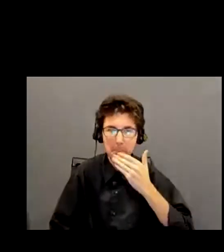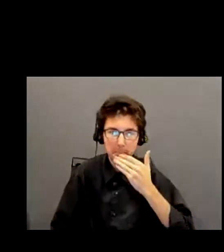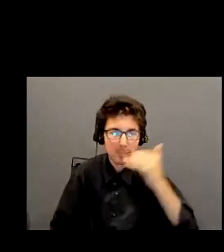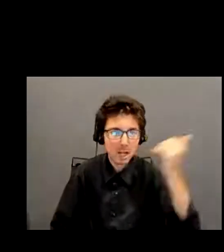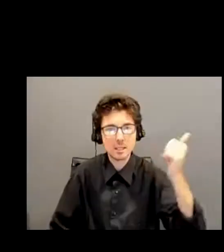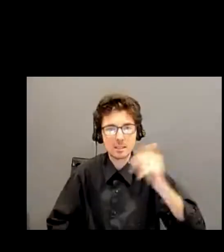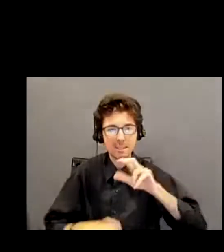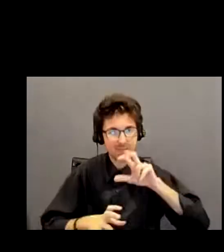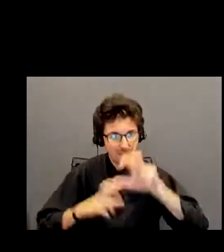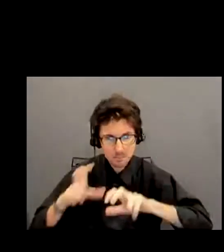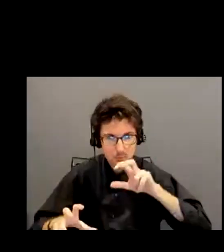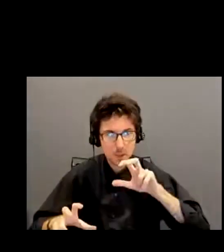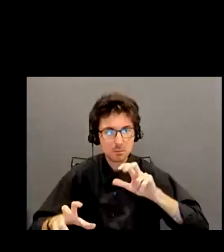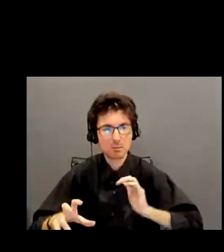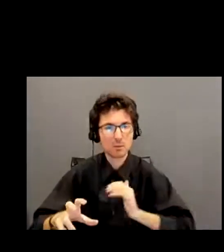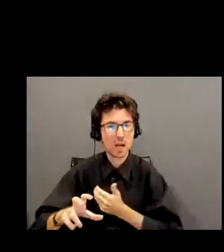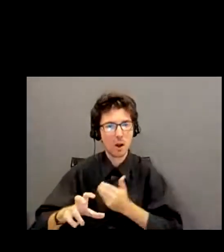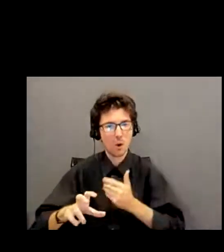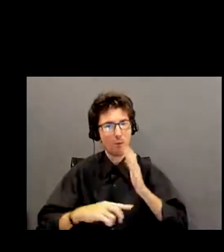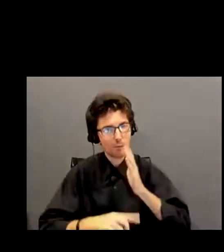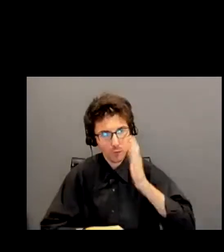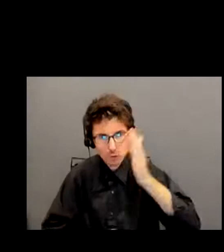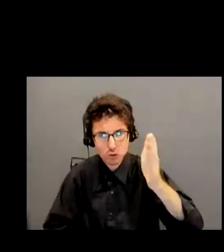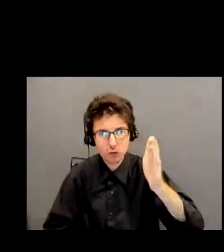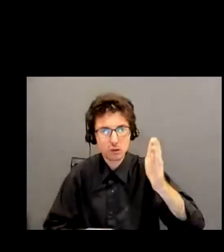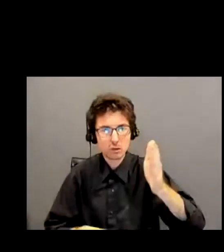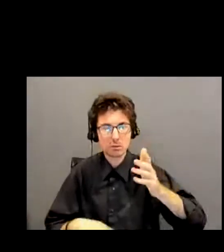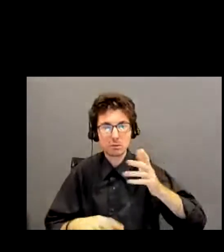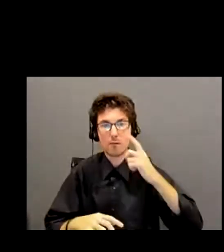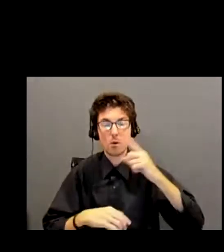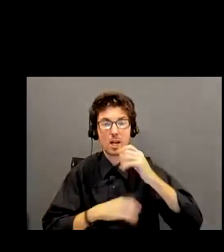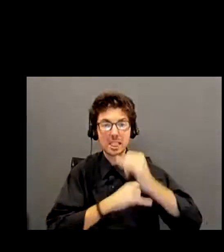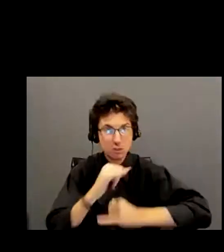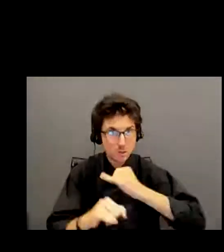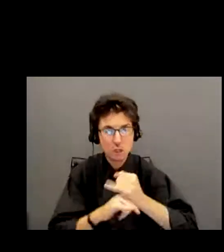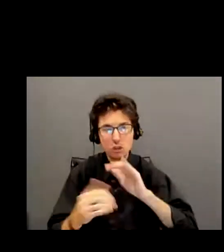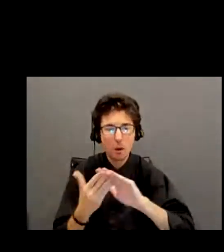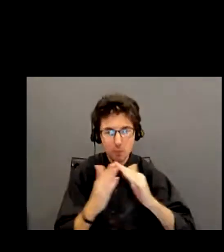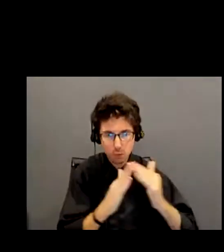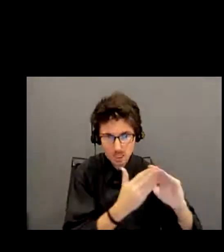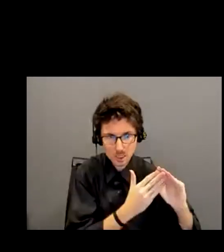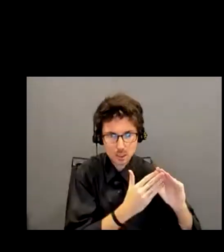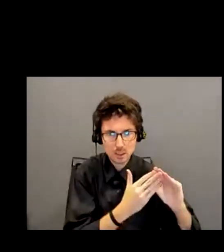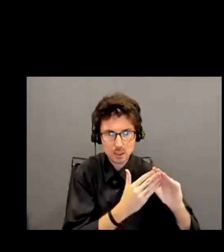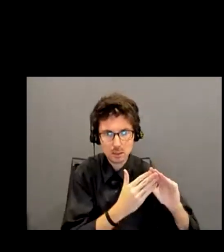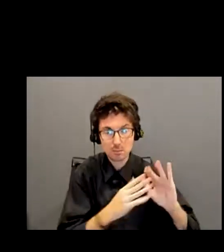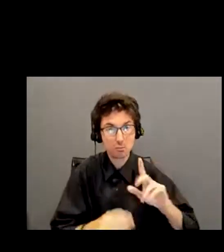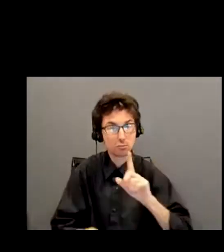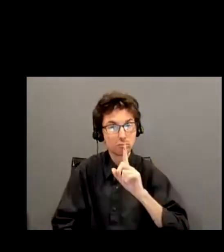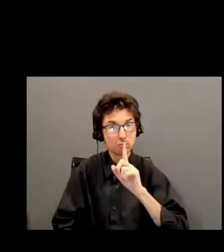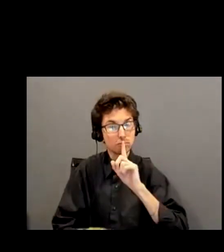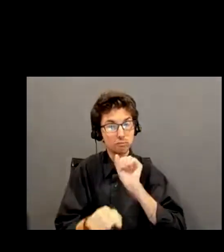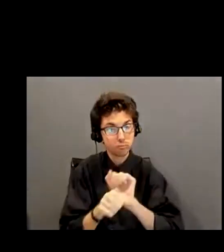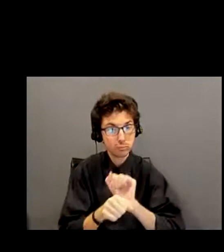sein du comité et avec les États parties, mais aussi entre différentes personnes dans une